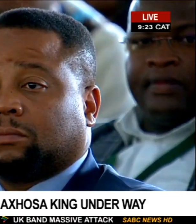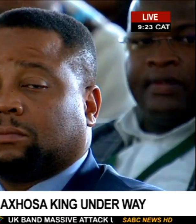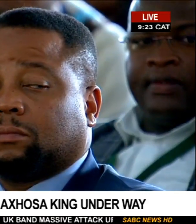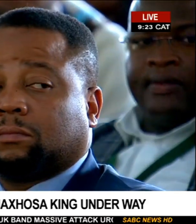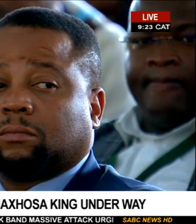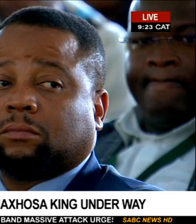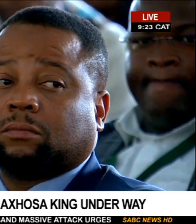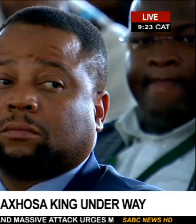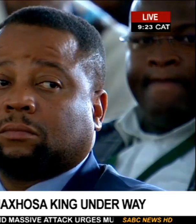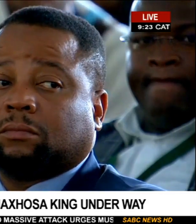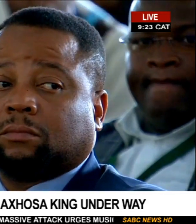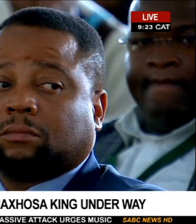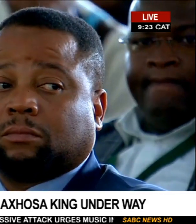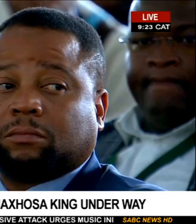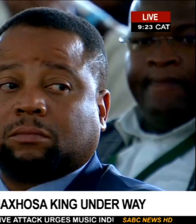Enkosi.